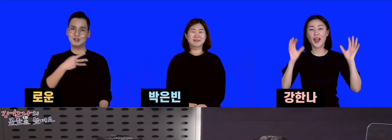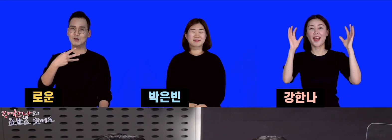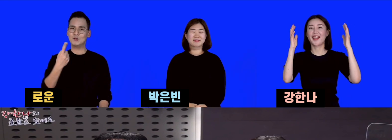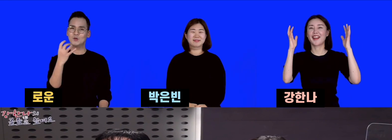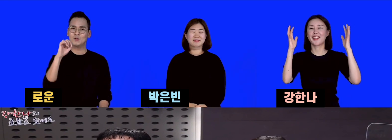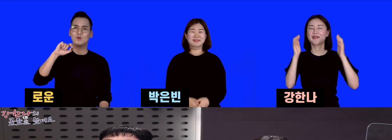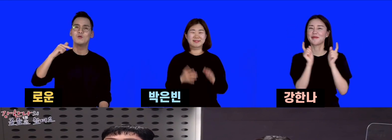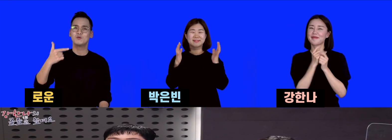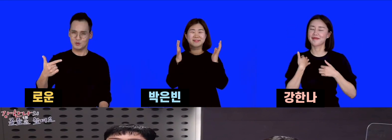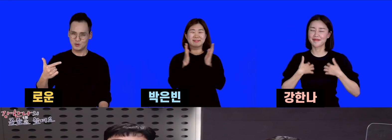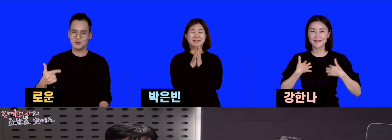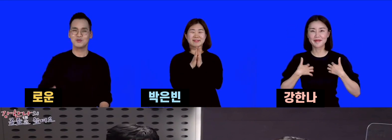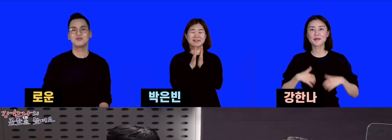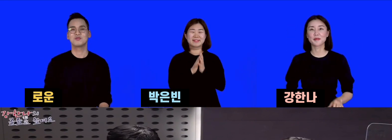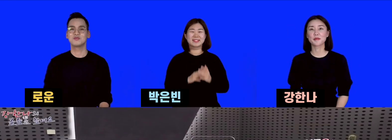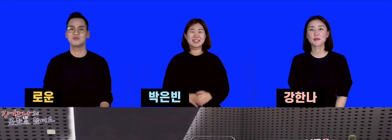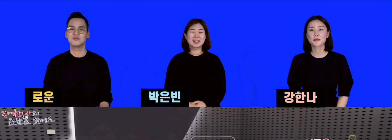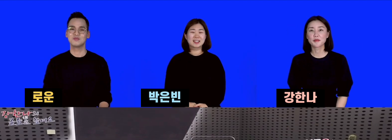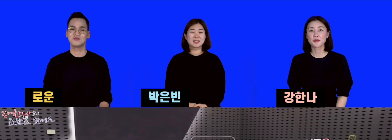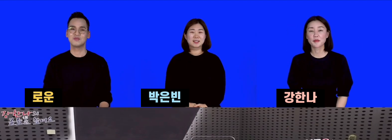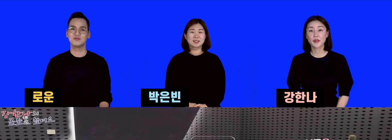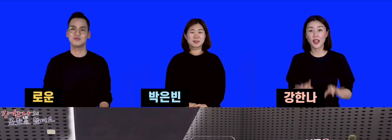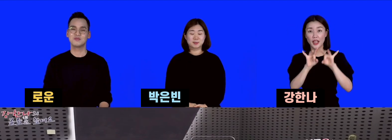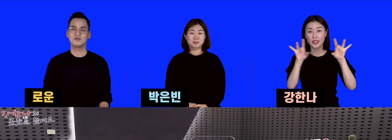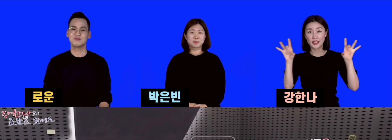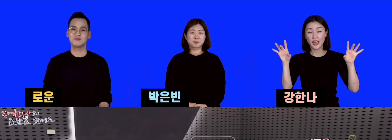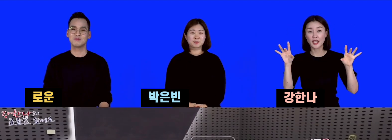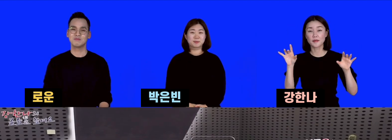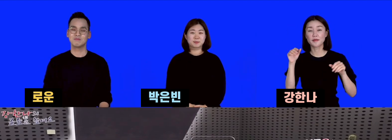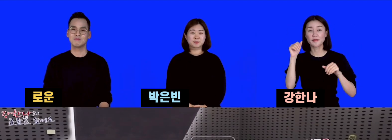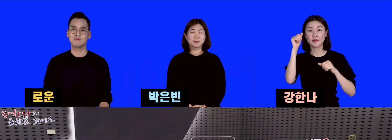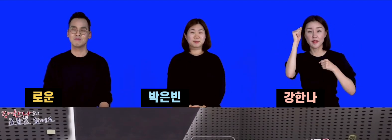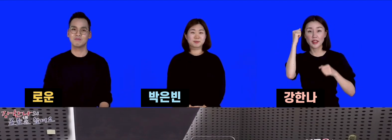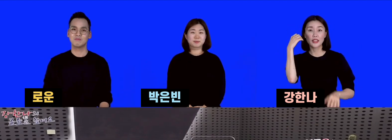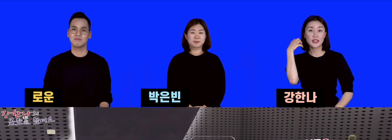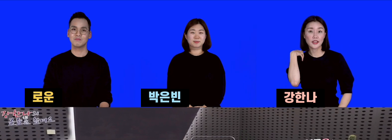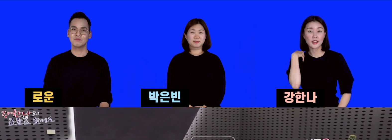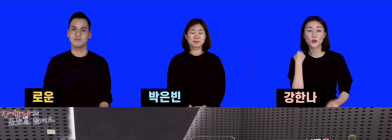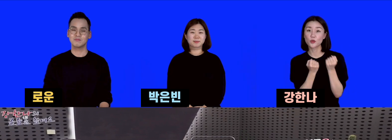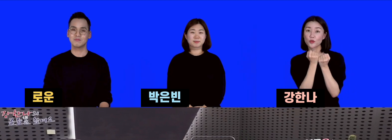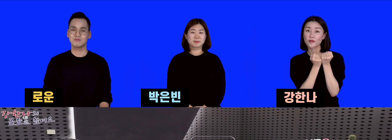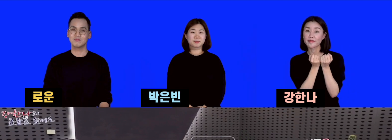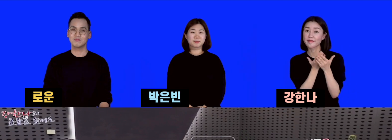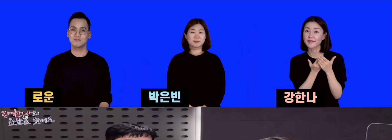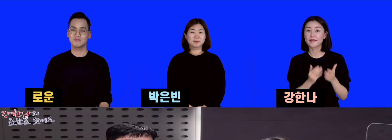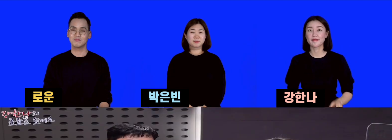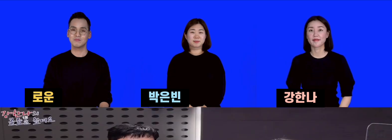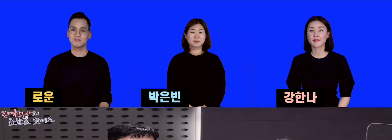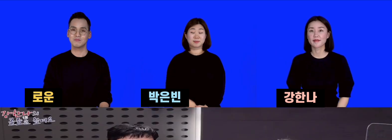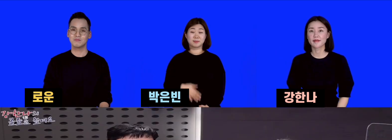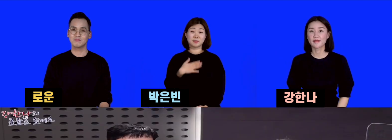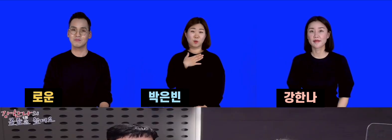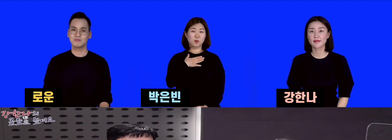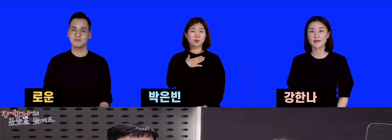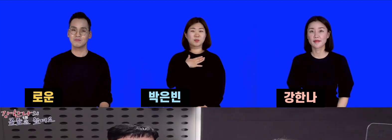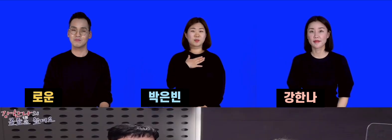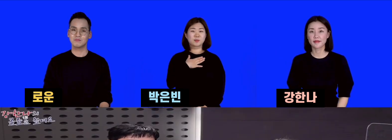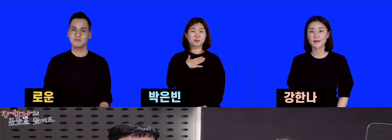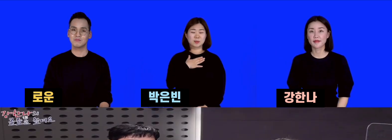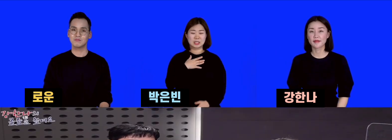반갑습니다 각자 맡으신 역할 소개 한 번씩 부탁드릴게요 네 저는